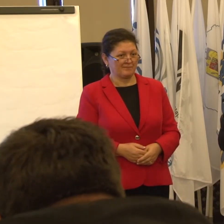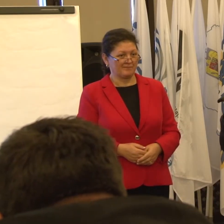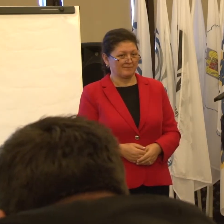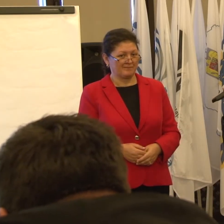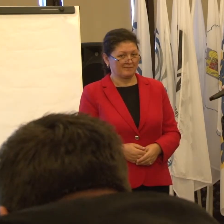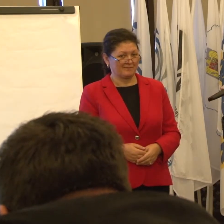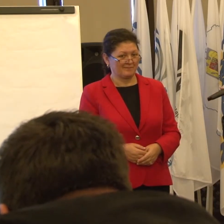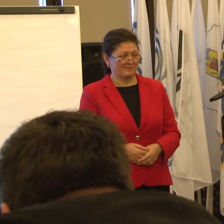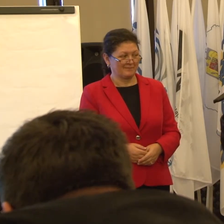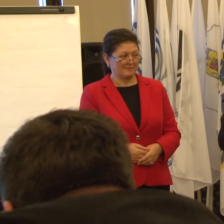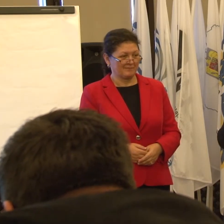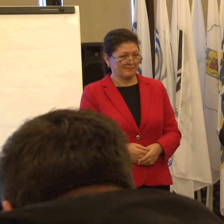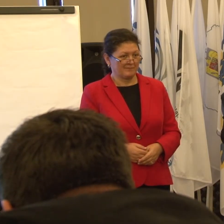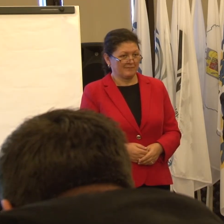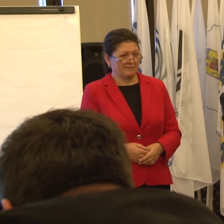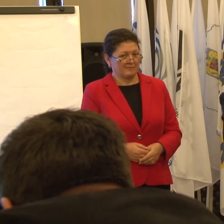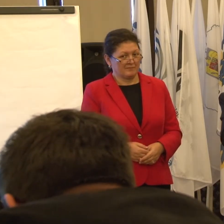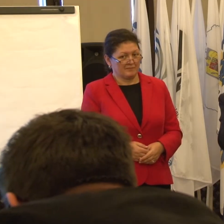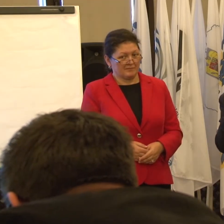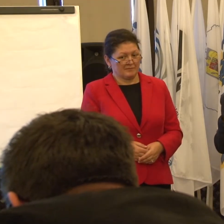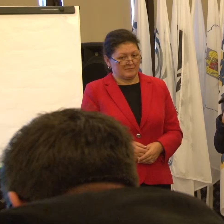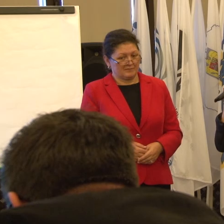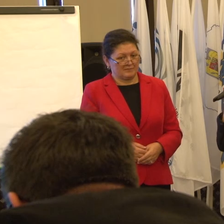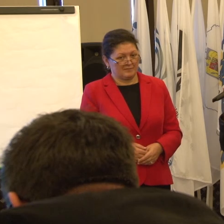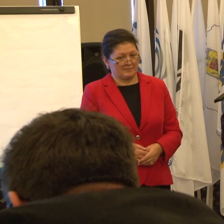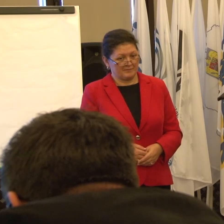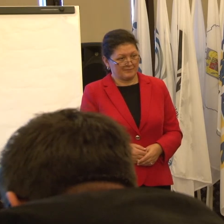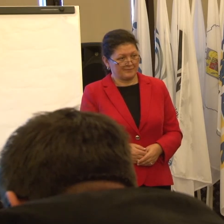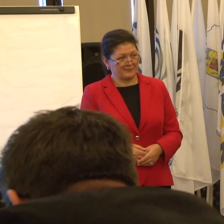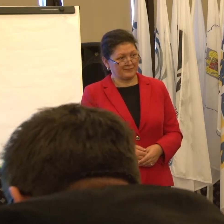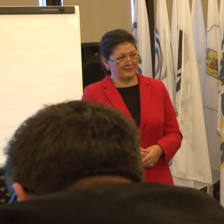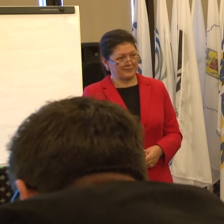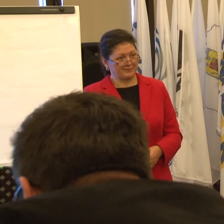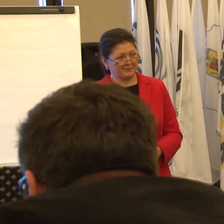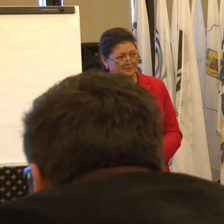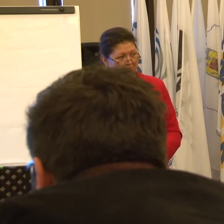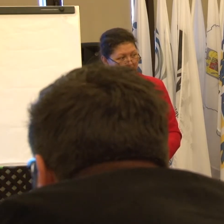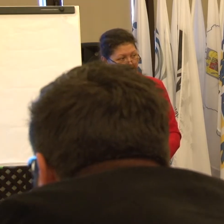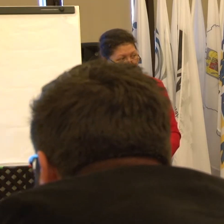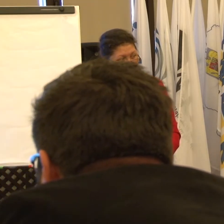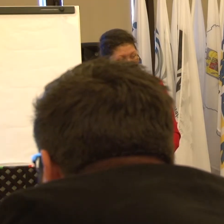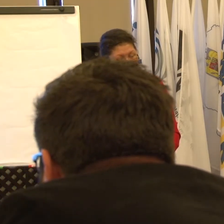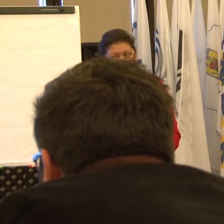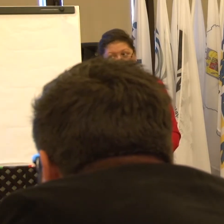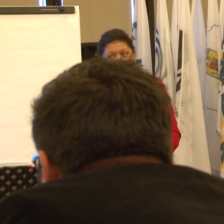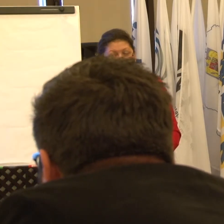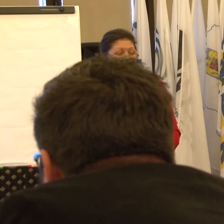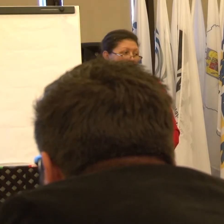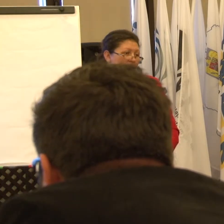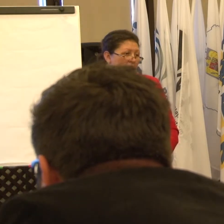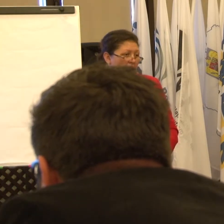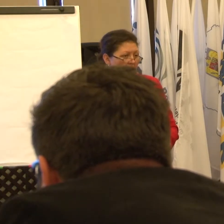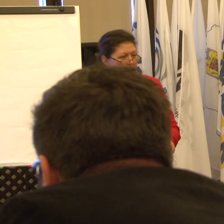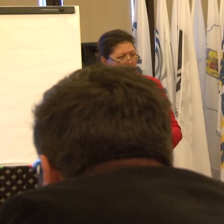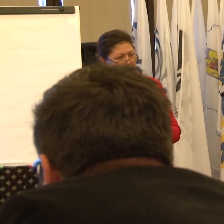Este o tulburare, să spunem, la modă, modernă în acest. Este o tulburare din care s-a